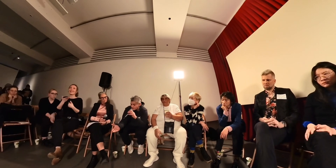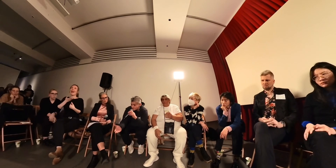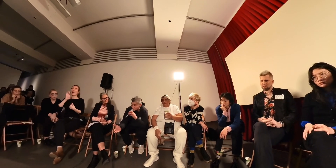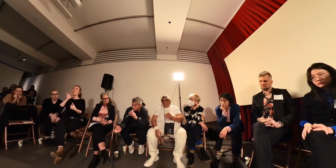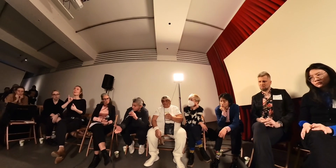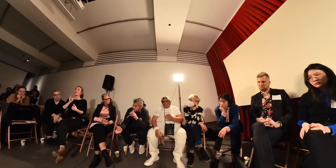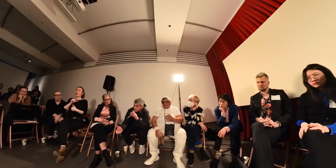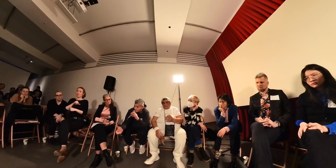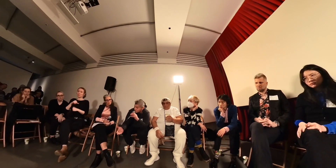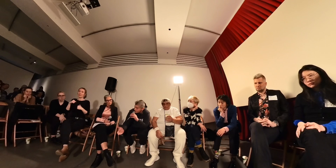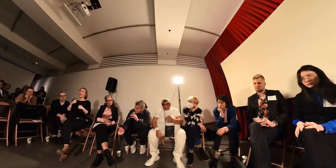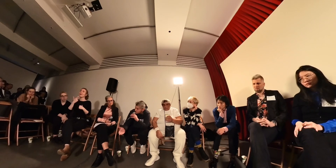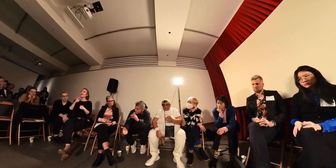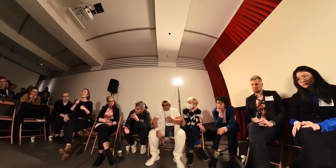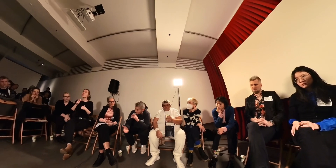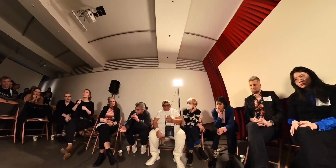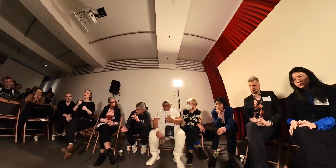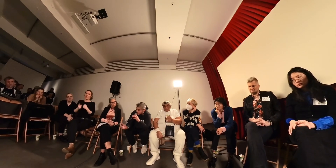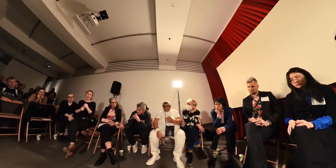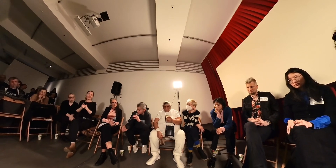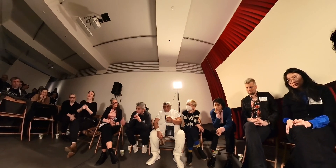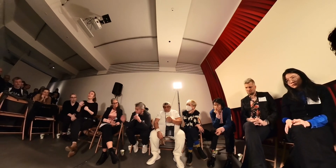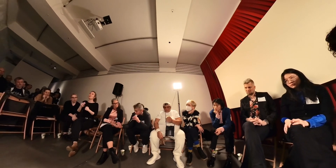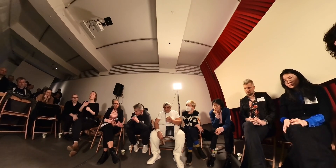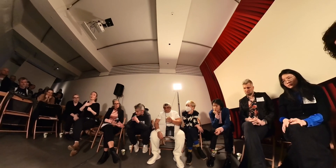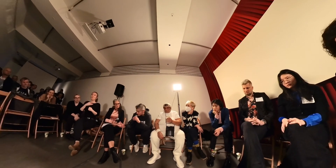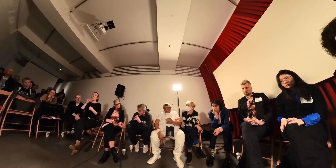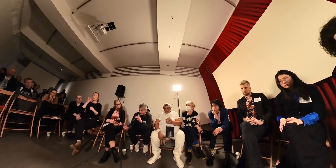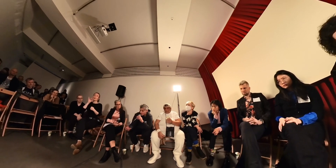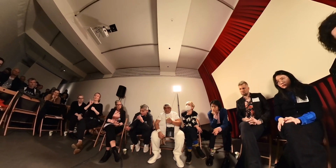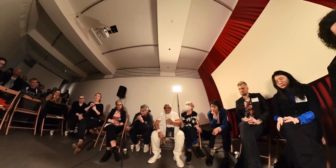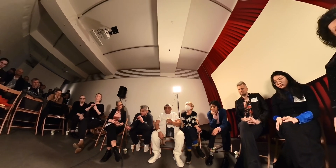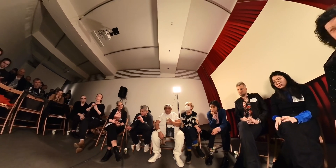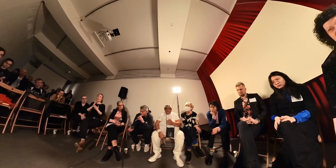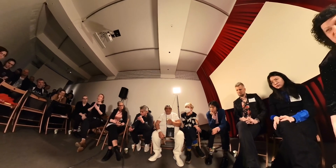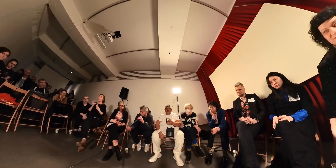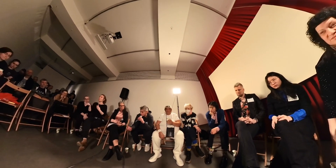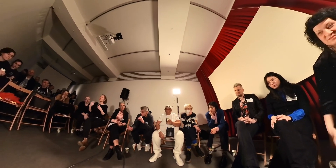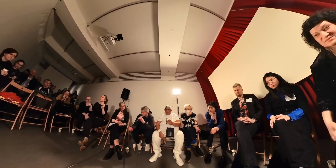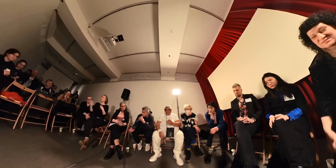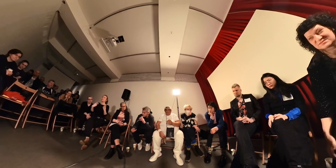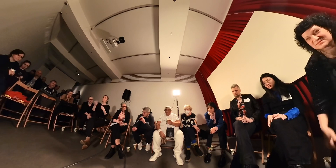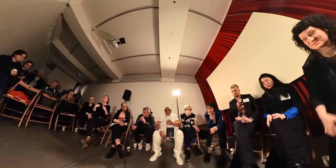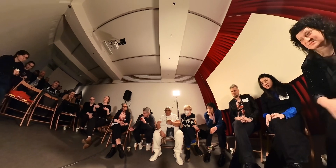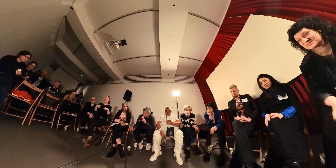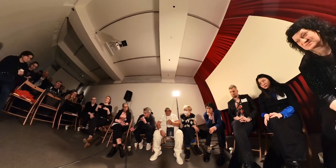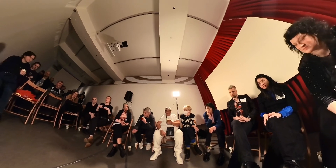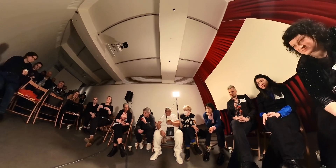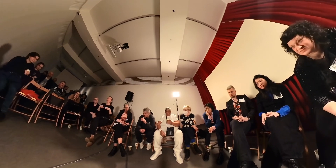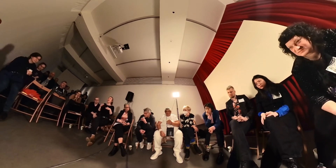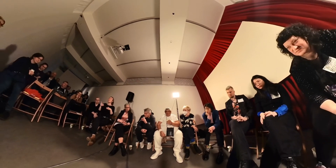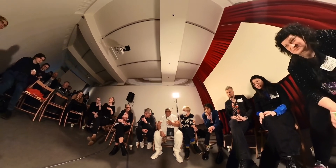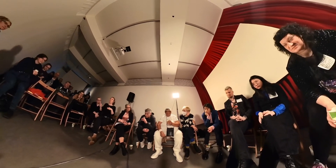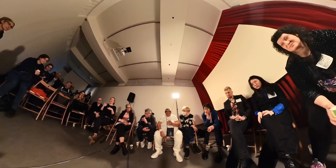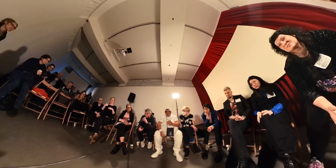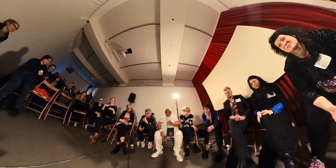to dopadne tak, že v tom bytě mají polovinu hlavního nádraží, příklad. A těm sousedům se to samozřejmě nelíbí, ale